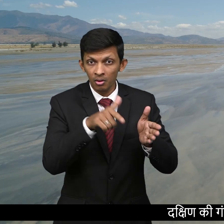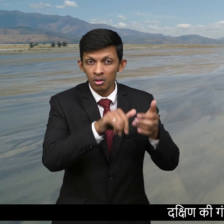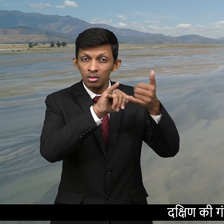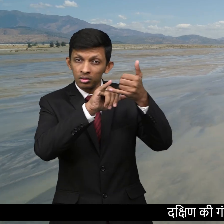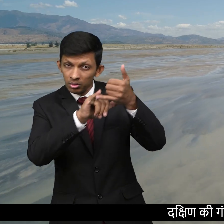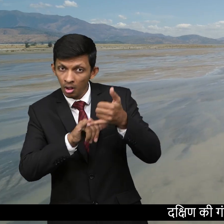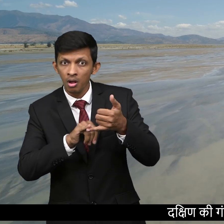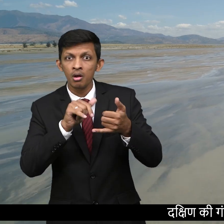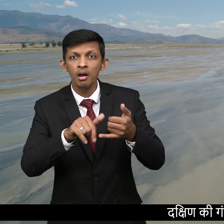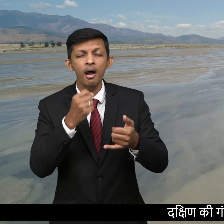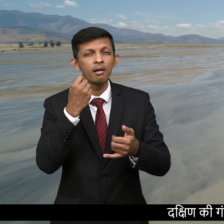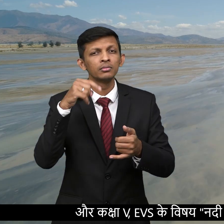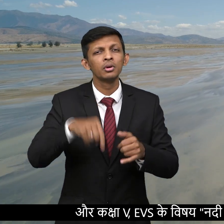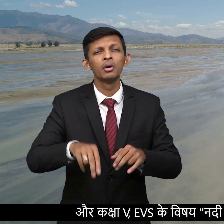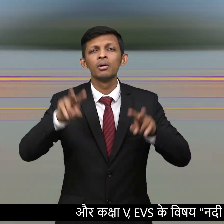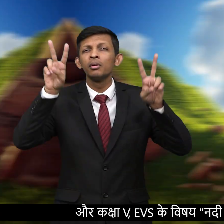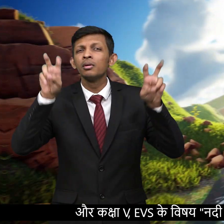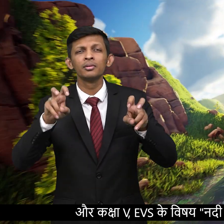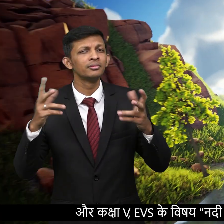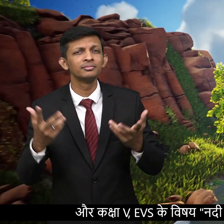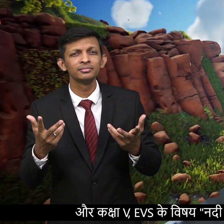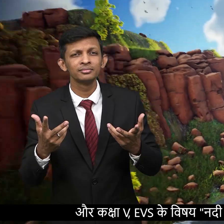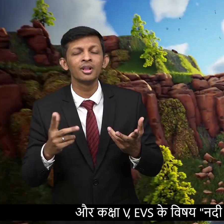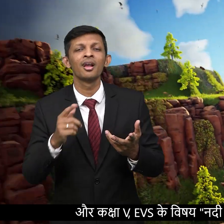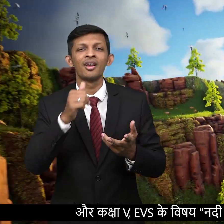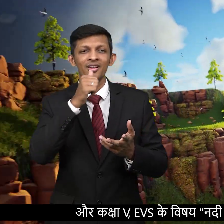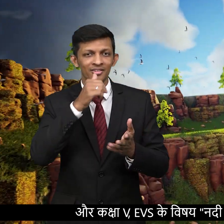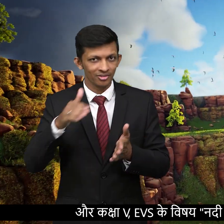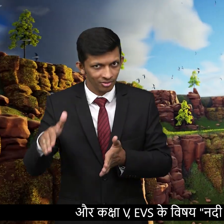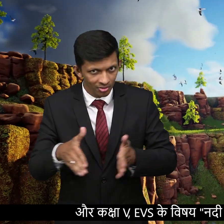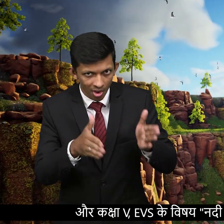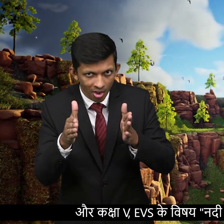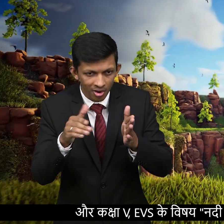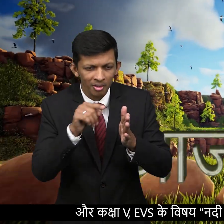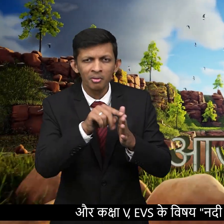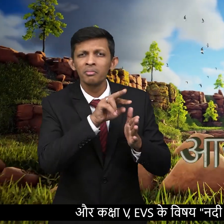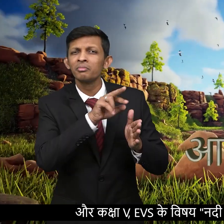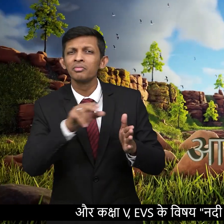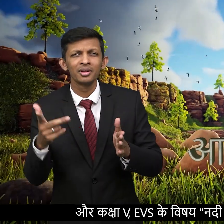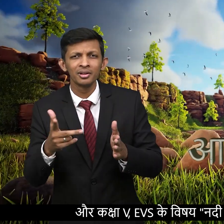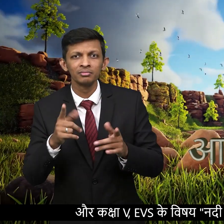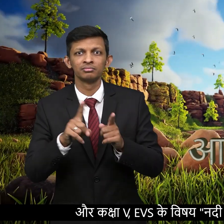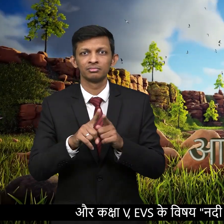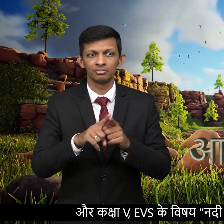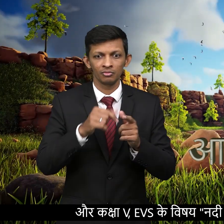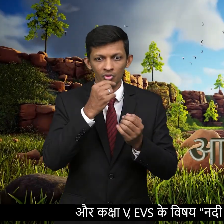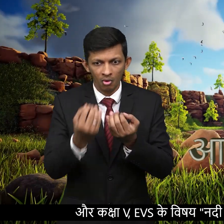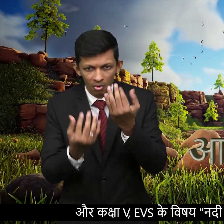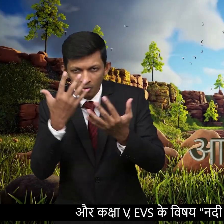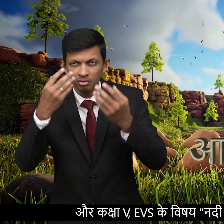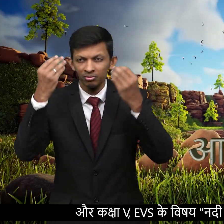दक्षिण की गंगा भी कहा जाता है और कक्षा 5वीं ईवीएस के विषय नदी आजीविका का साधन को समझते हैं।